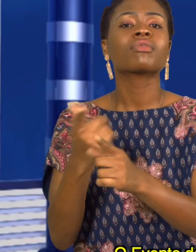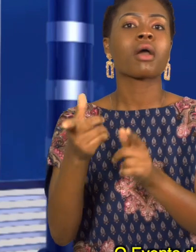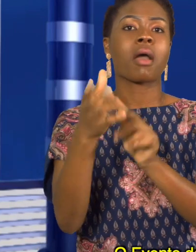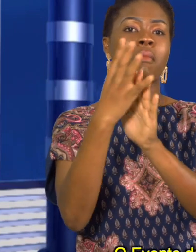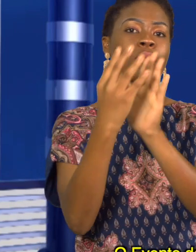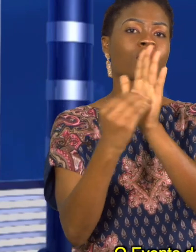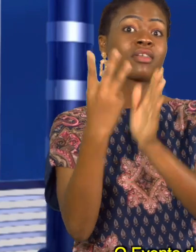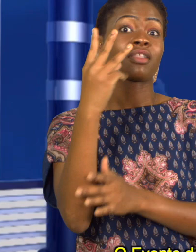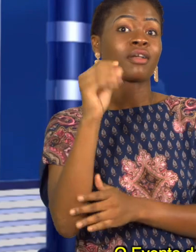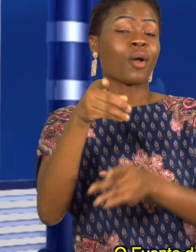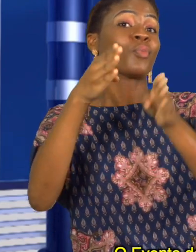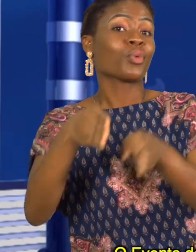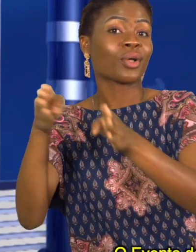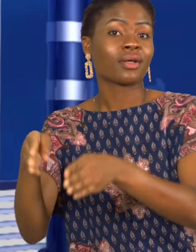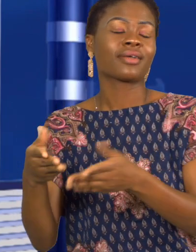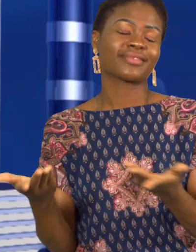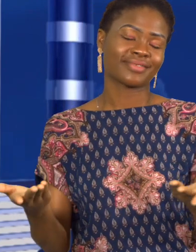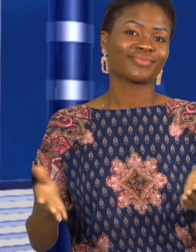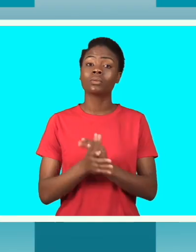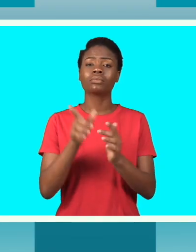a participação de 30 pessoas.